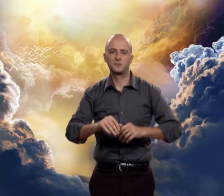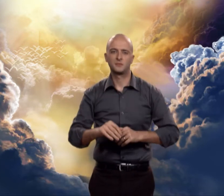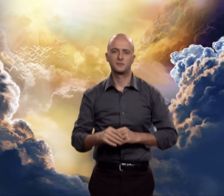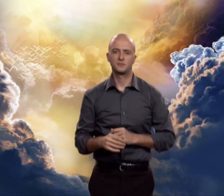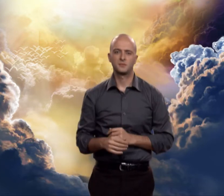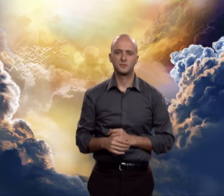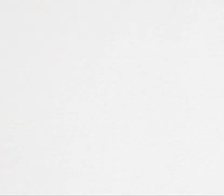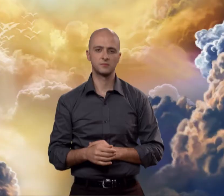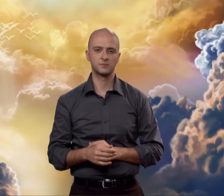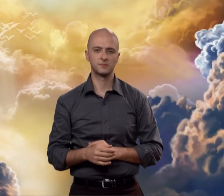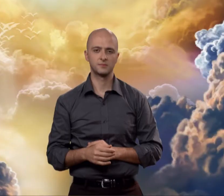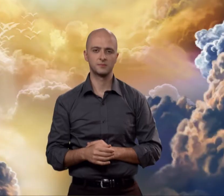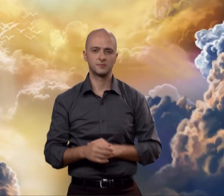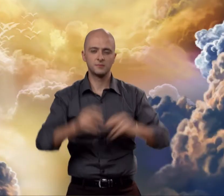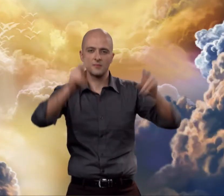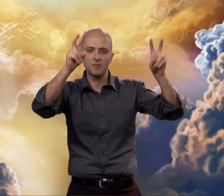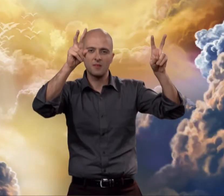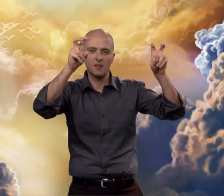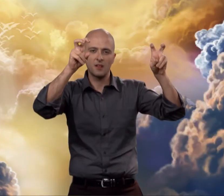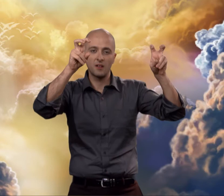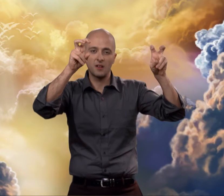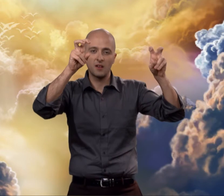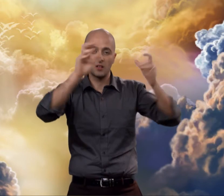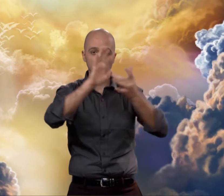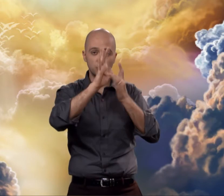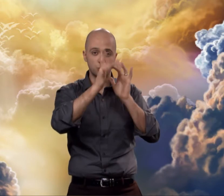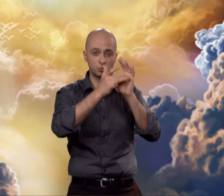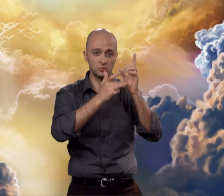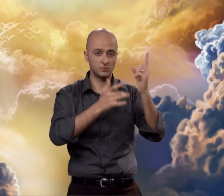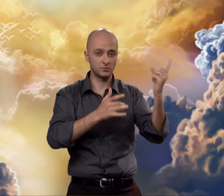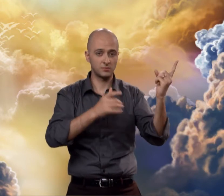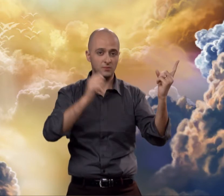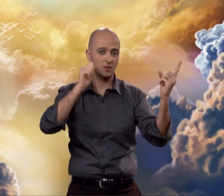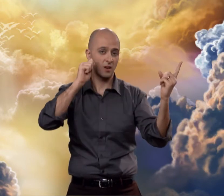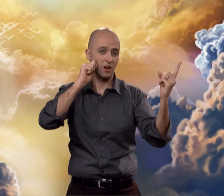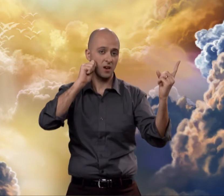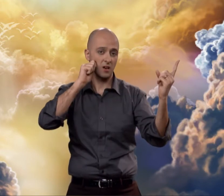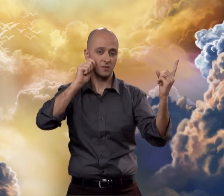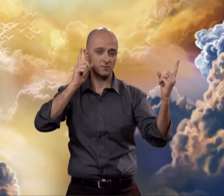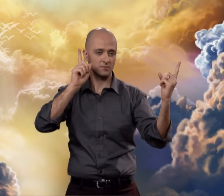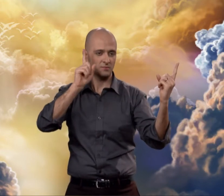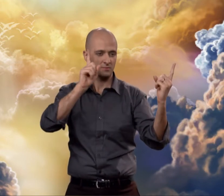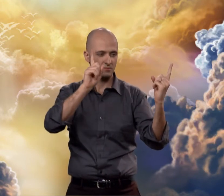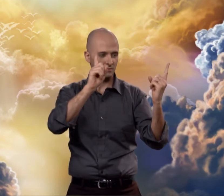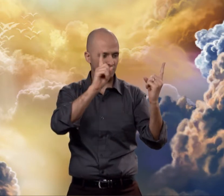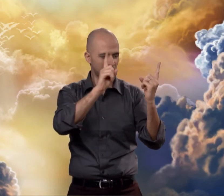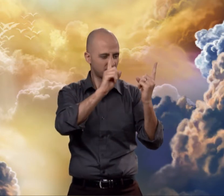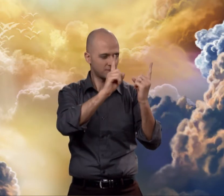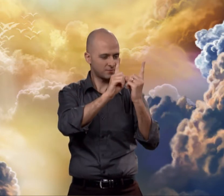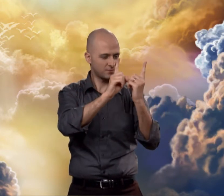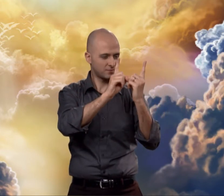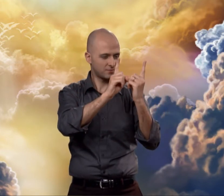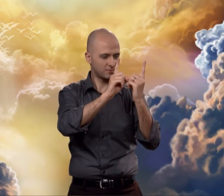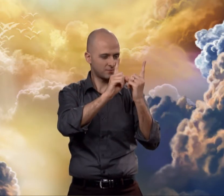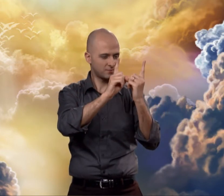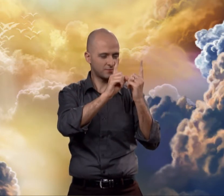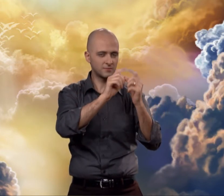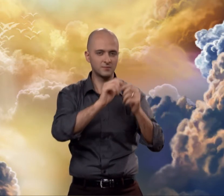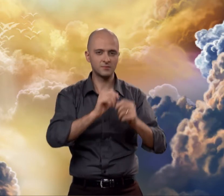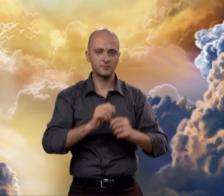prazer, cujos frutos ele próprio colhera nos dias em que vivia sem pecado. Vê as videiras que sua própria mão